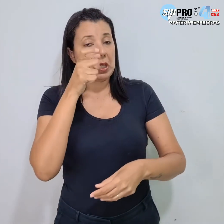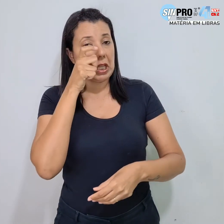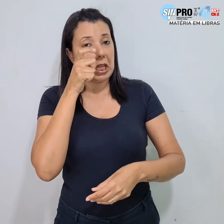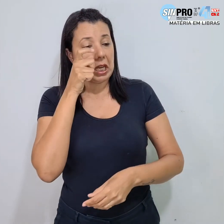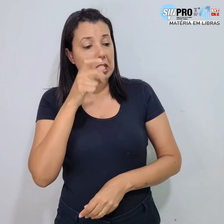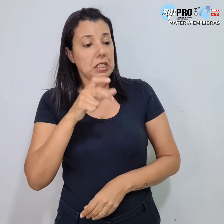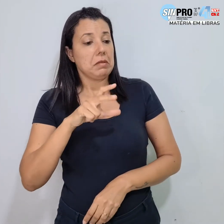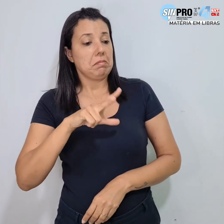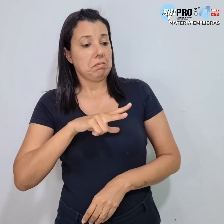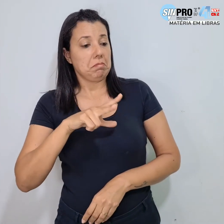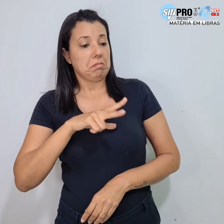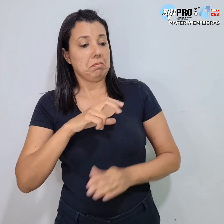interesses privados,